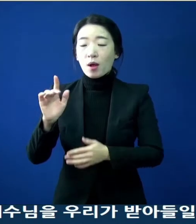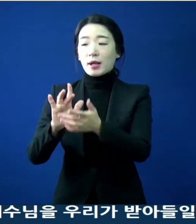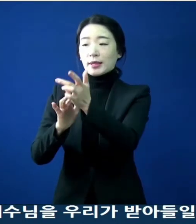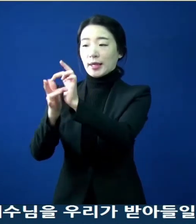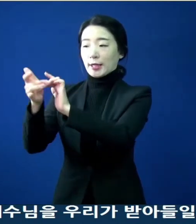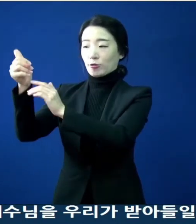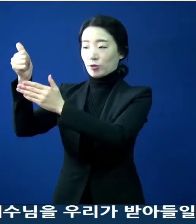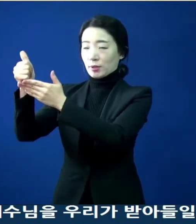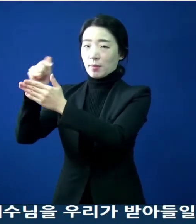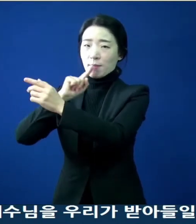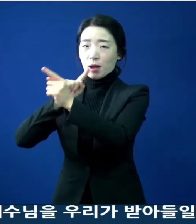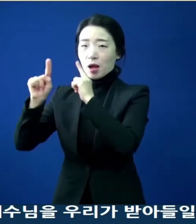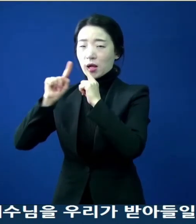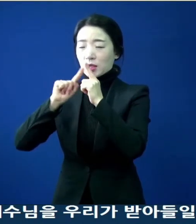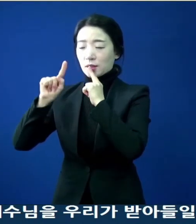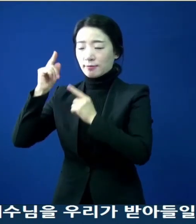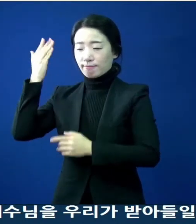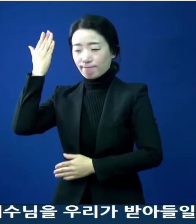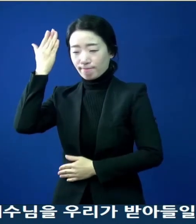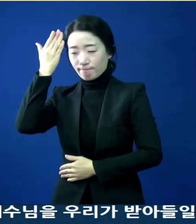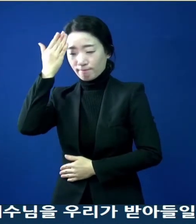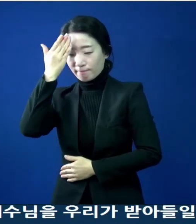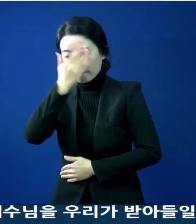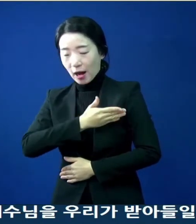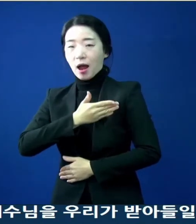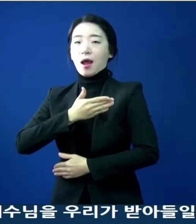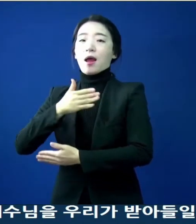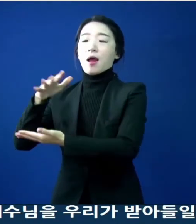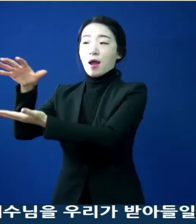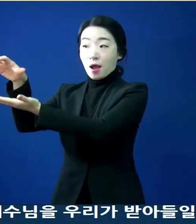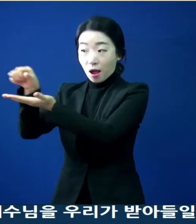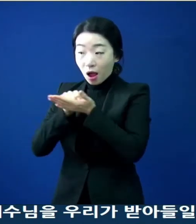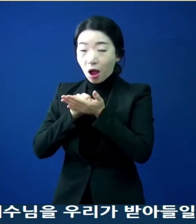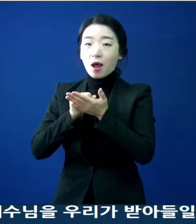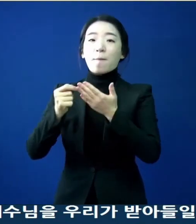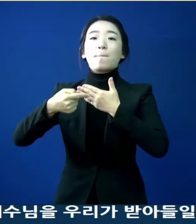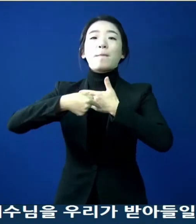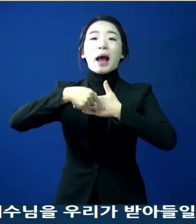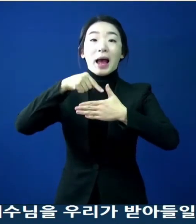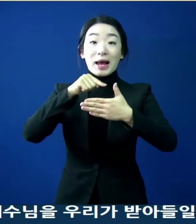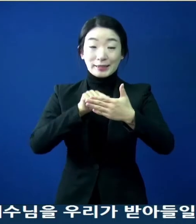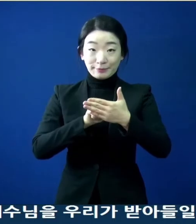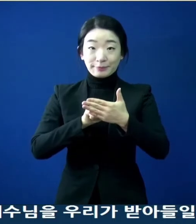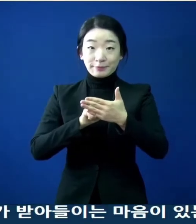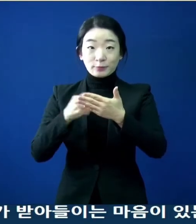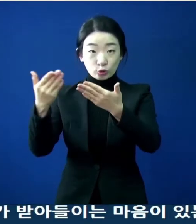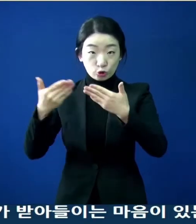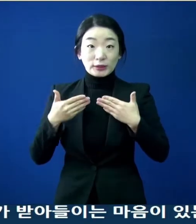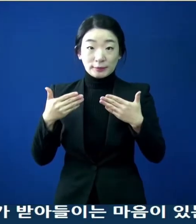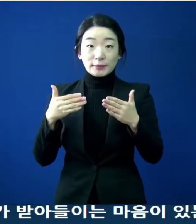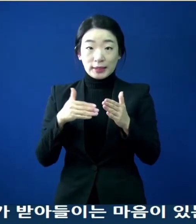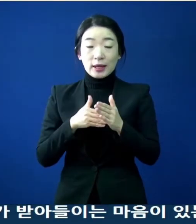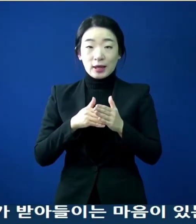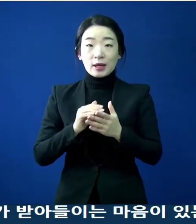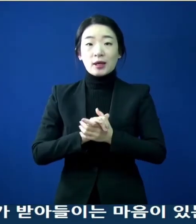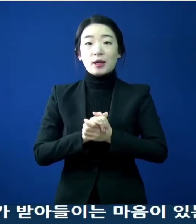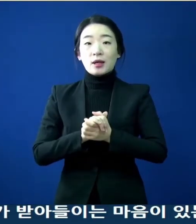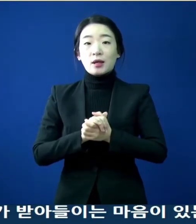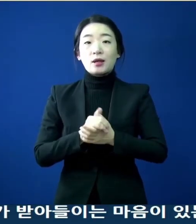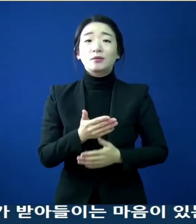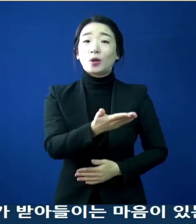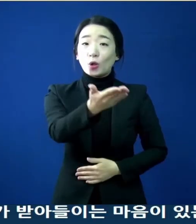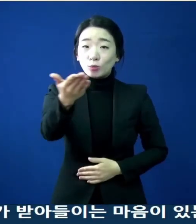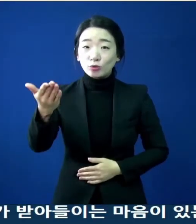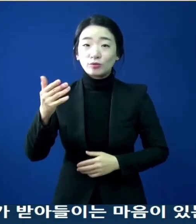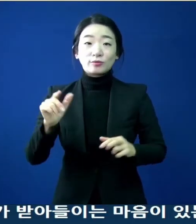순전하게 수용할 수 있는 마음을 주시는 겁니다. 여러분 어떠십니까? 여러분